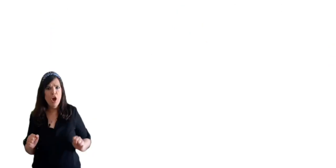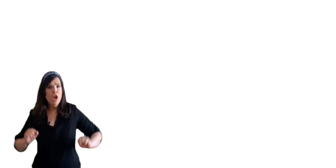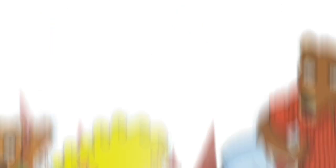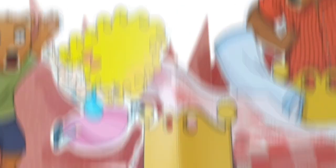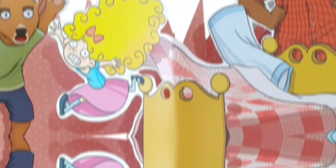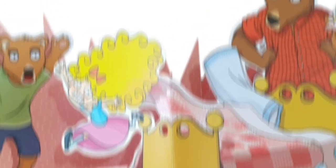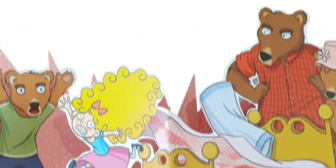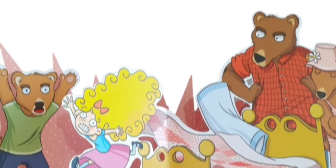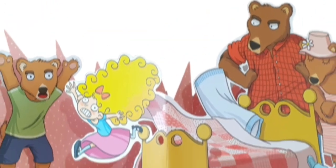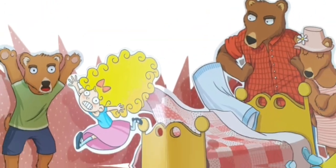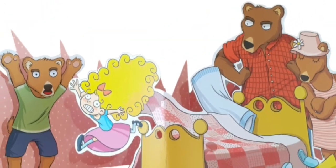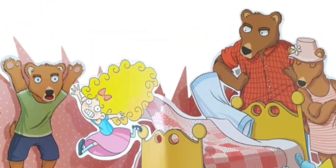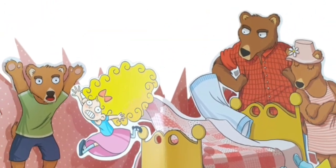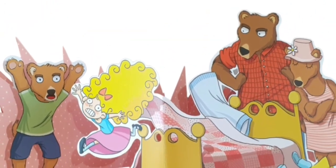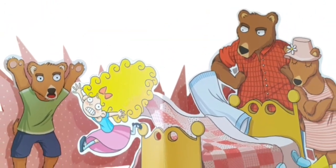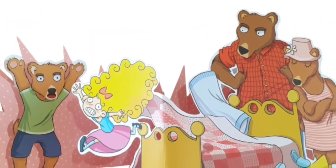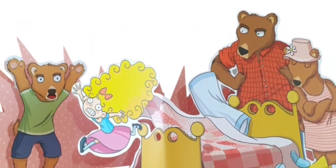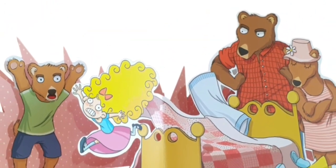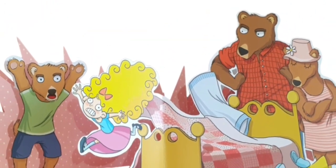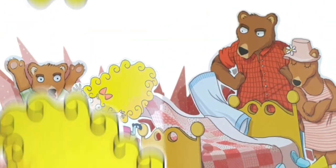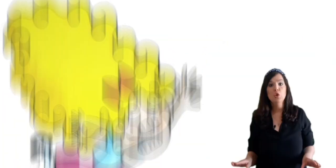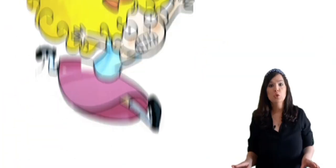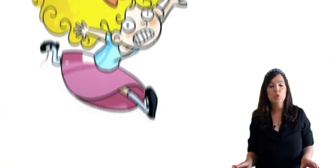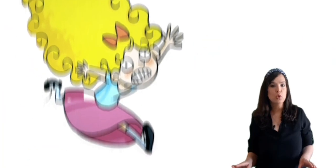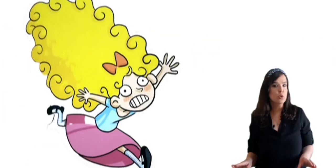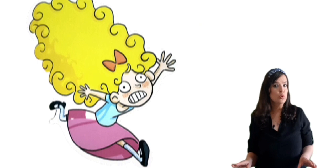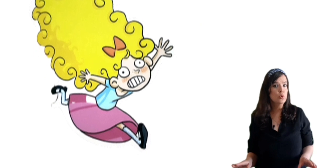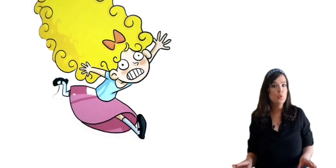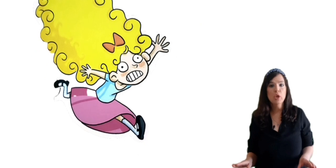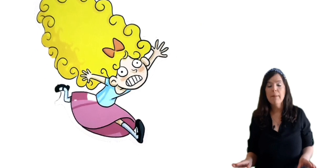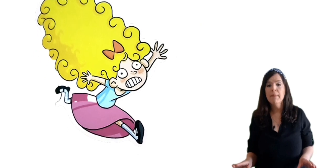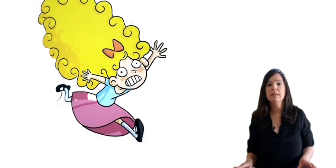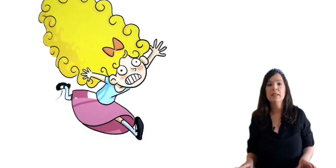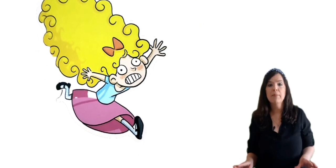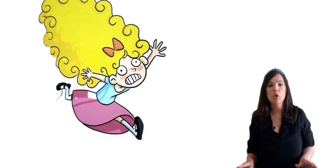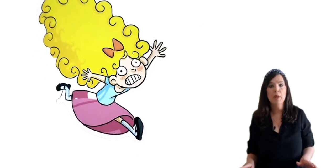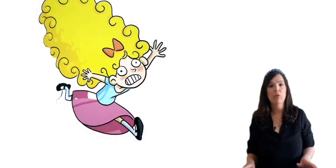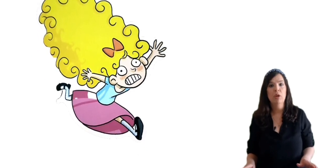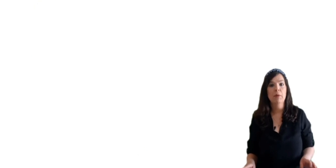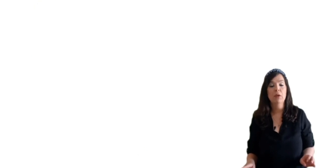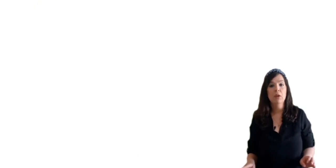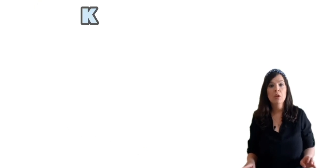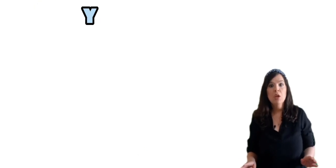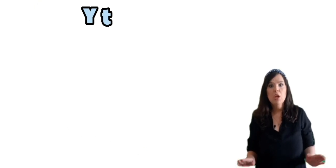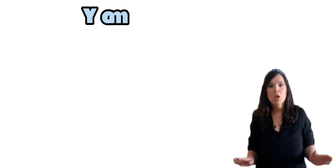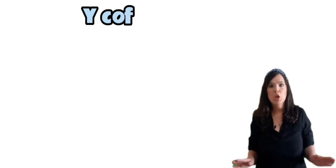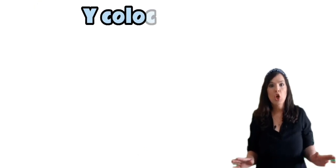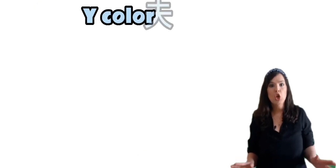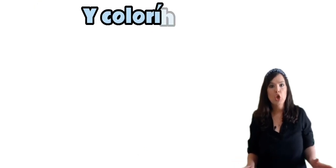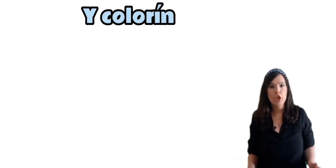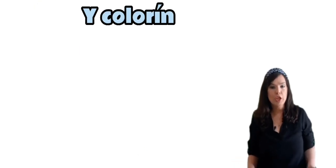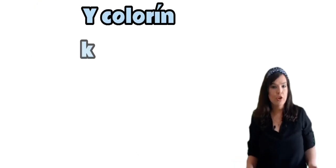tanto que se fue corriendo por el bosque y los osos nunca más la volvieron a ver.